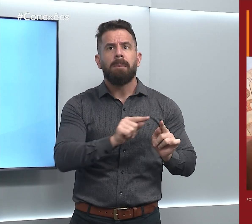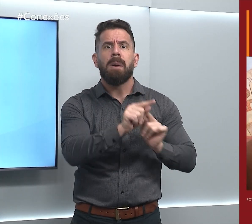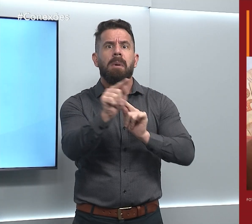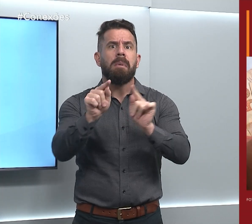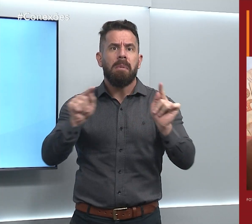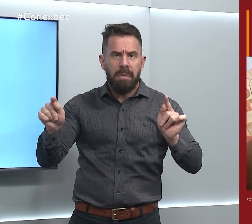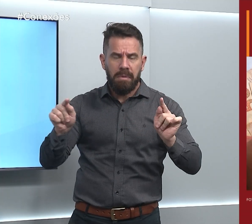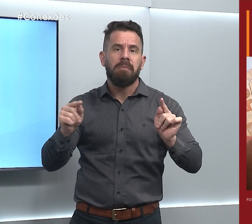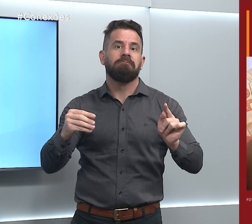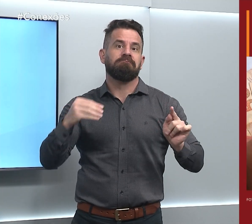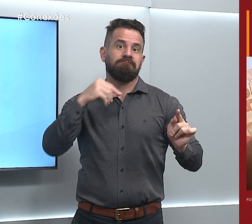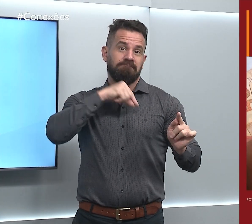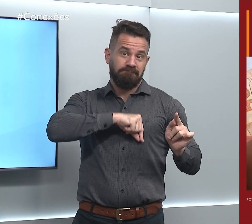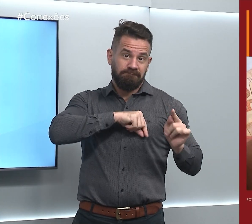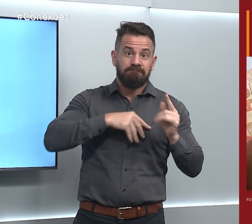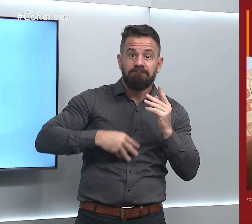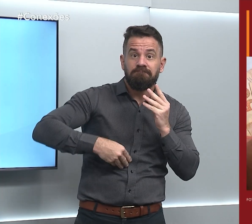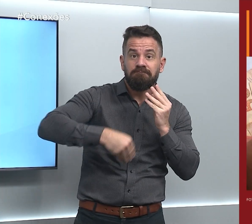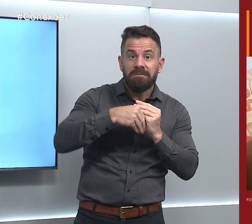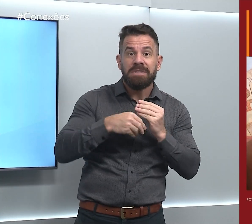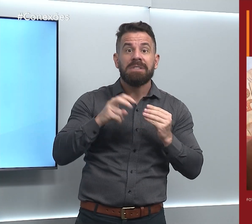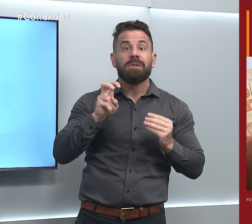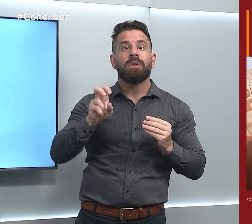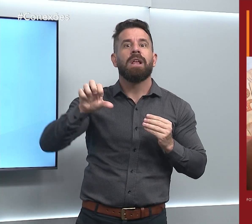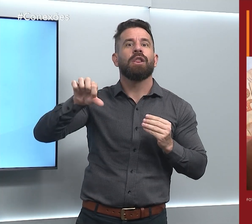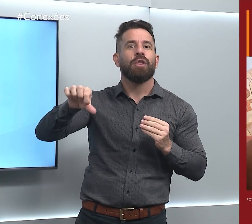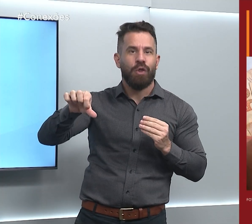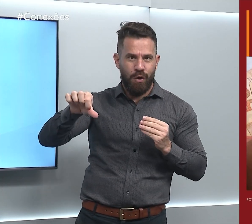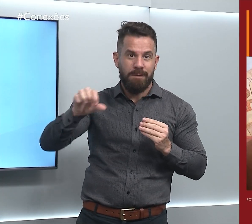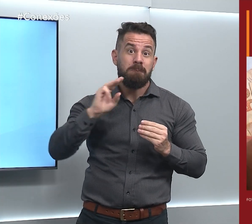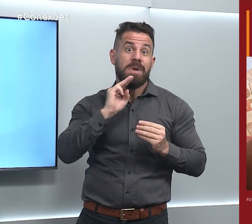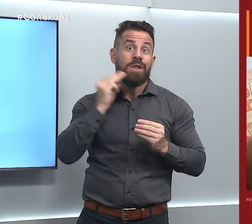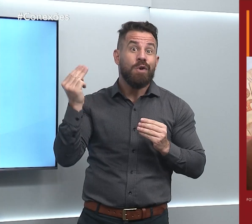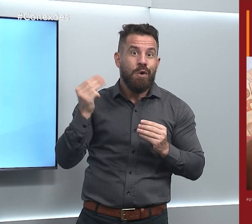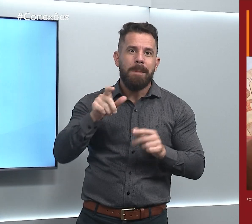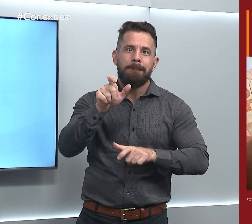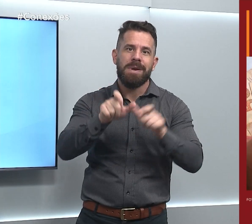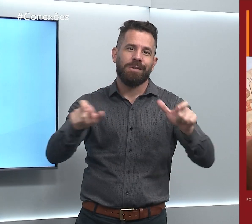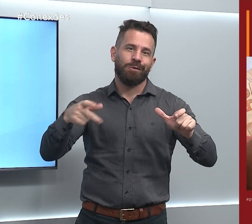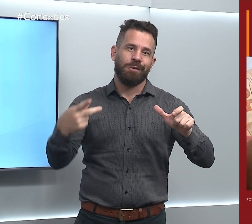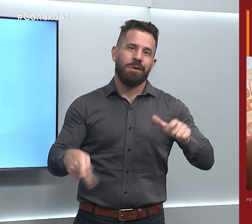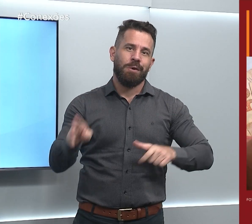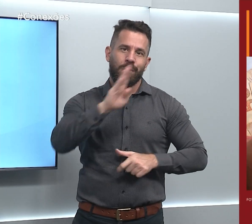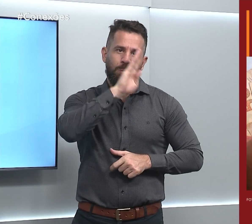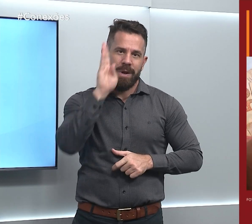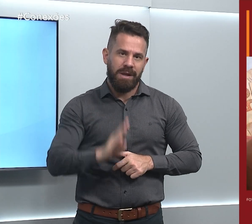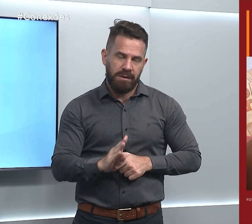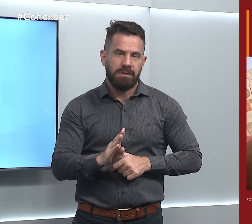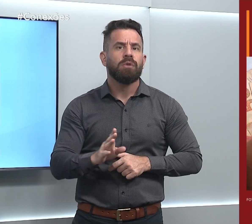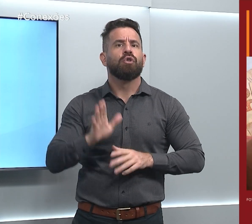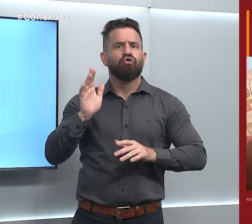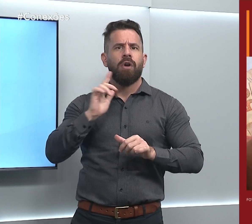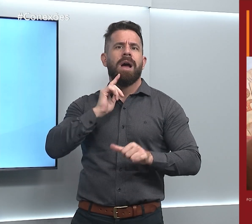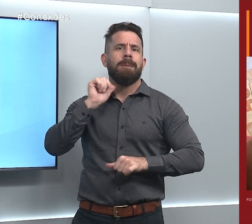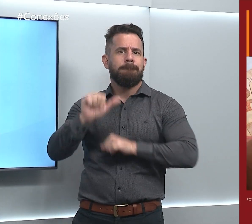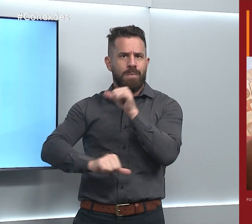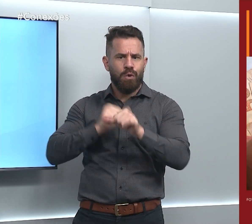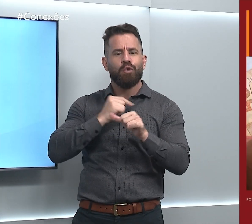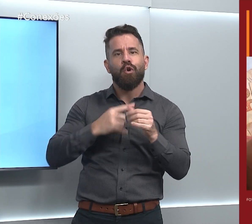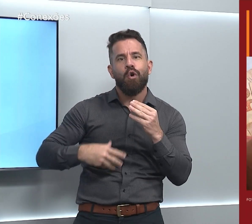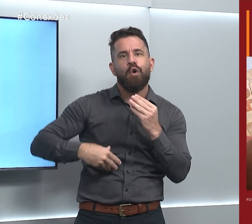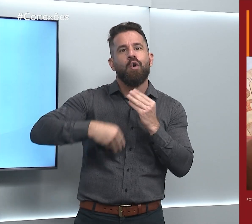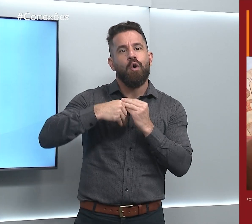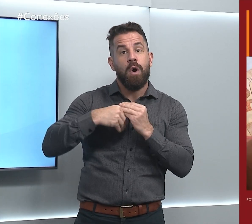59 milhões de brasileiros que têm o rendimento ligado ao salário mínimo. Essa mudança foi aprovada no ano passado e está de acordo com